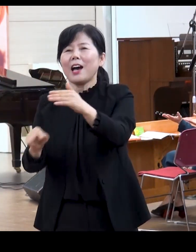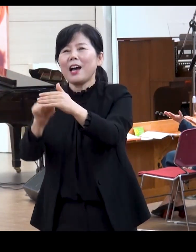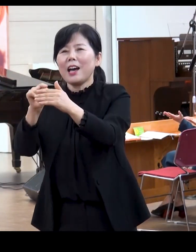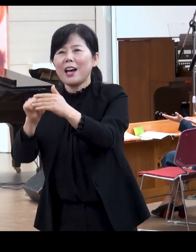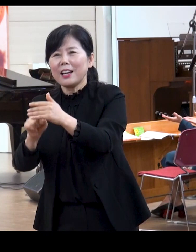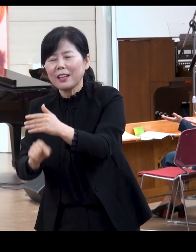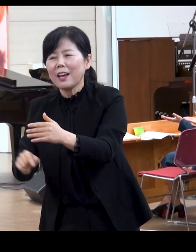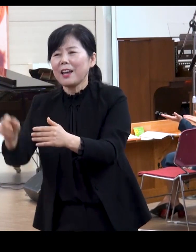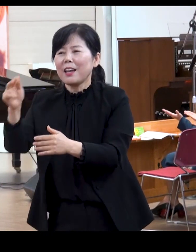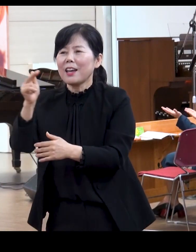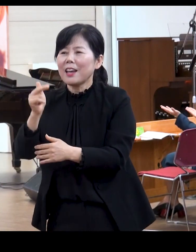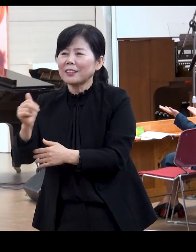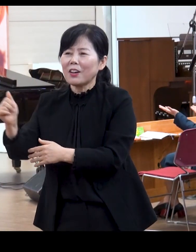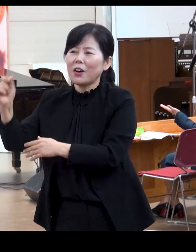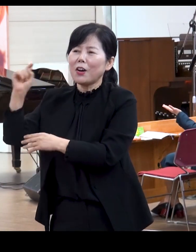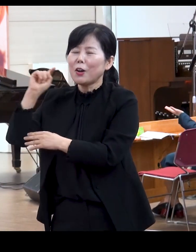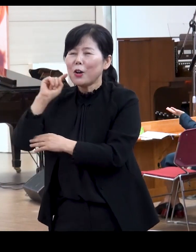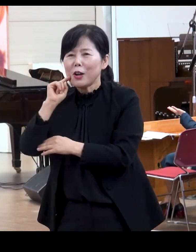자매